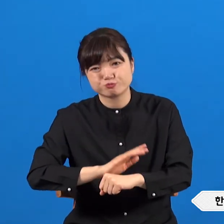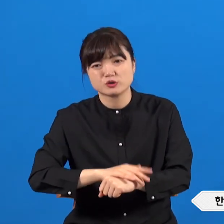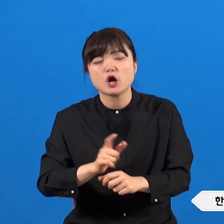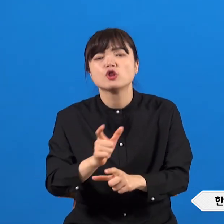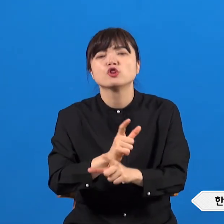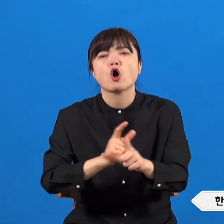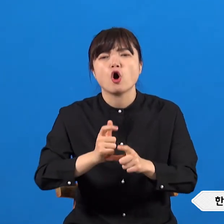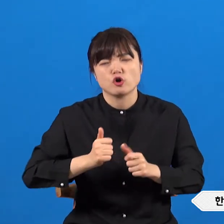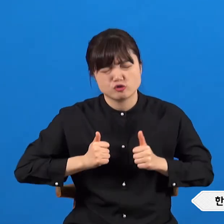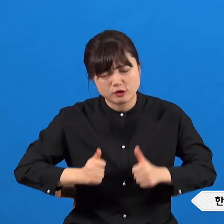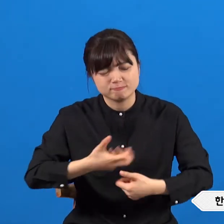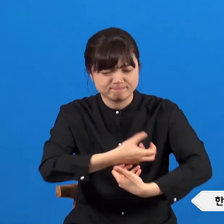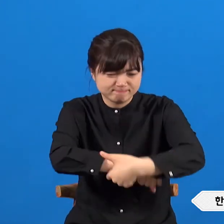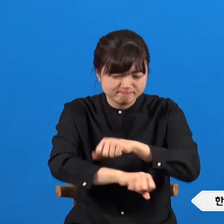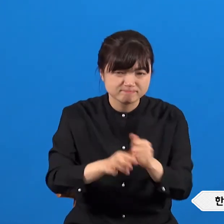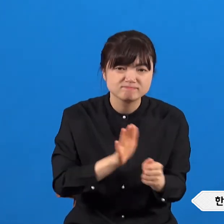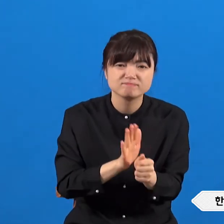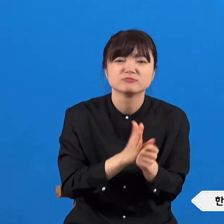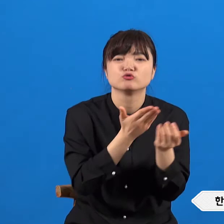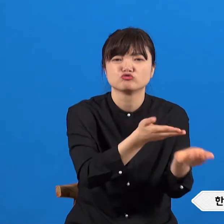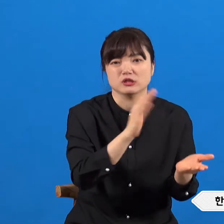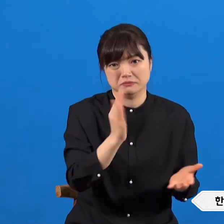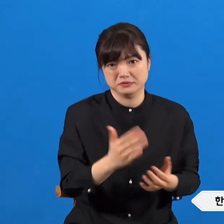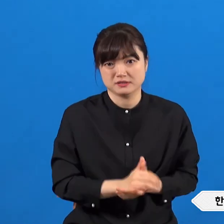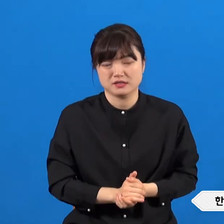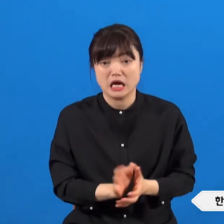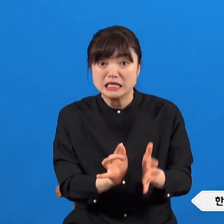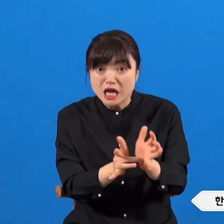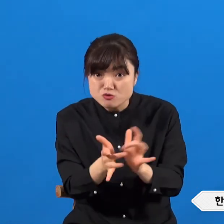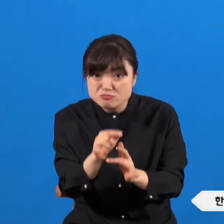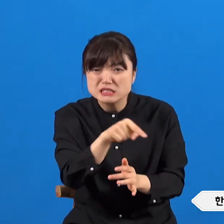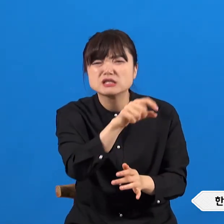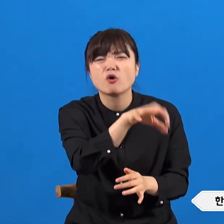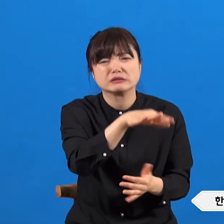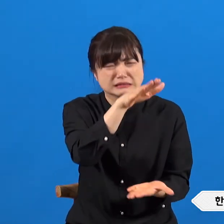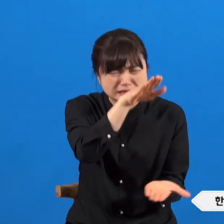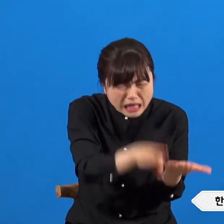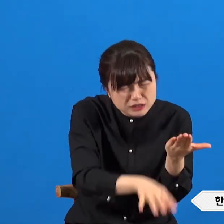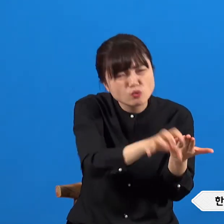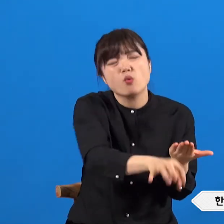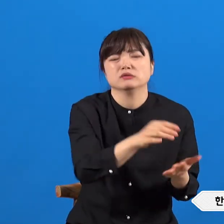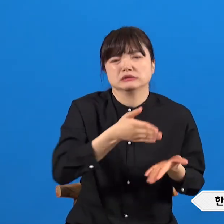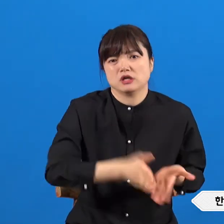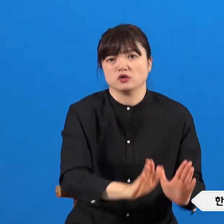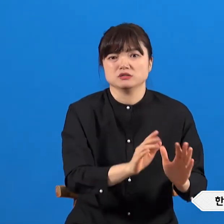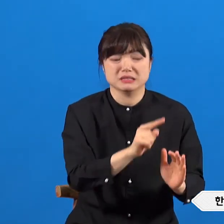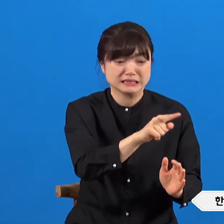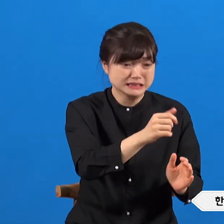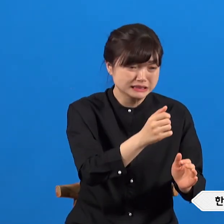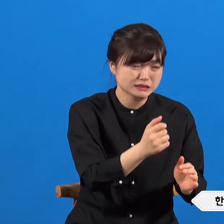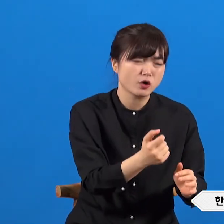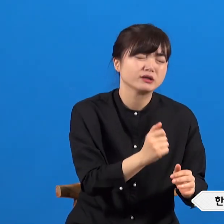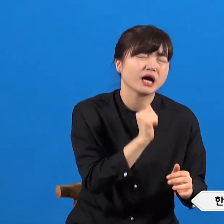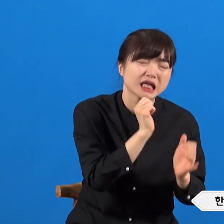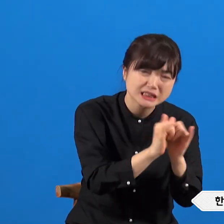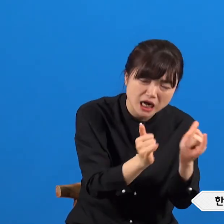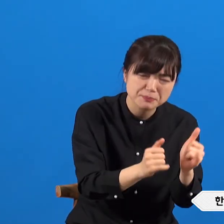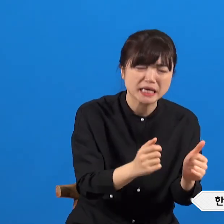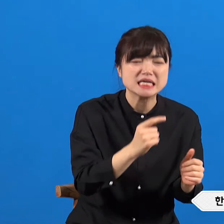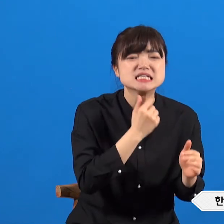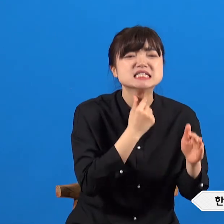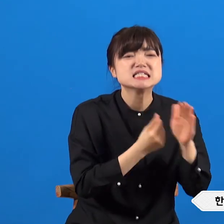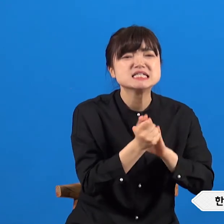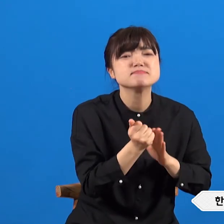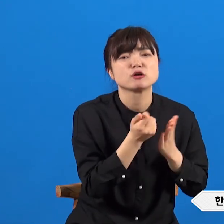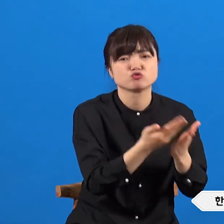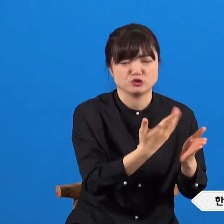내서 섬겨야 합니다. 예수님이 그런 자리에서 탄생하셨습니다. 그런 사람들의 희망이 되어주시기 위해서